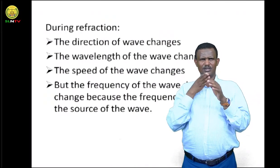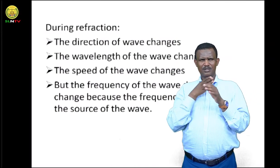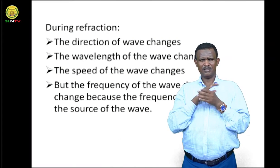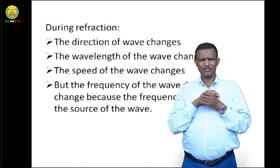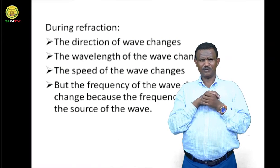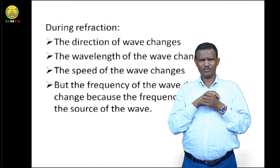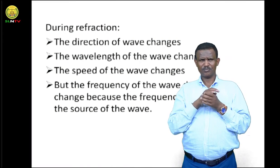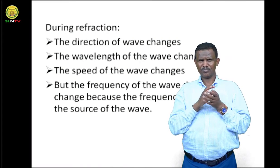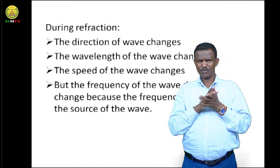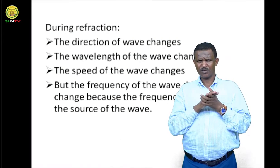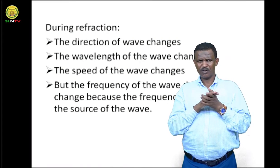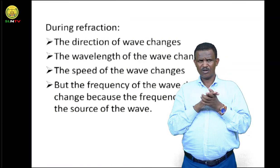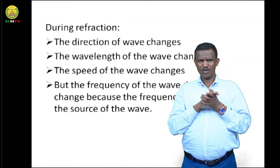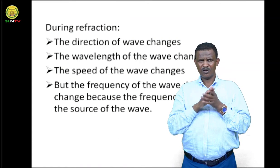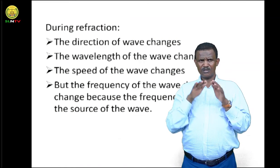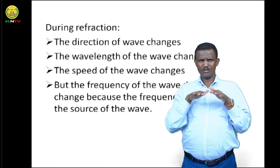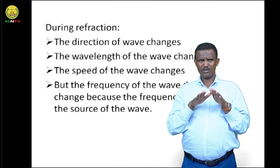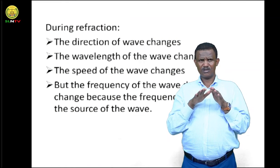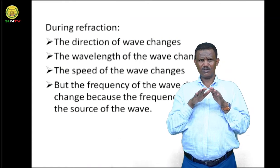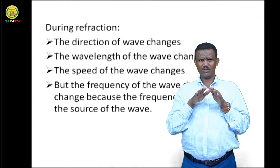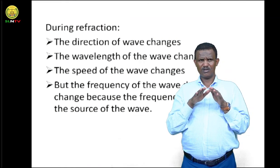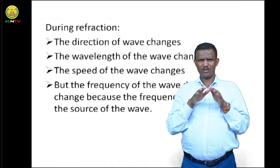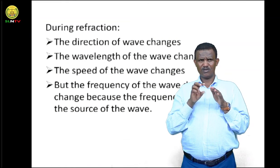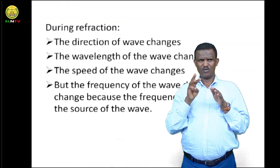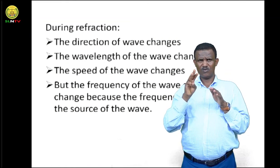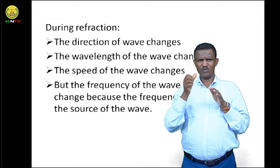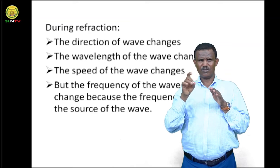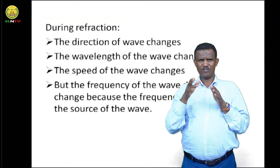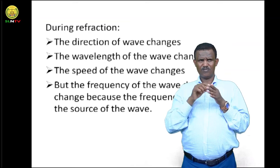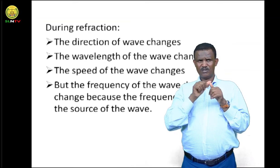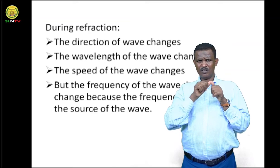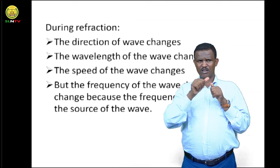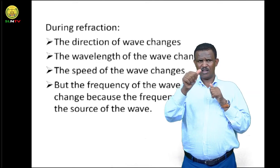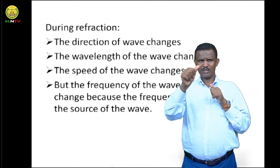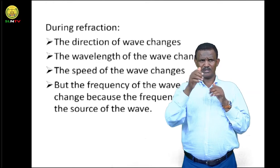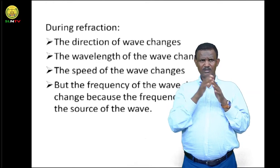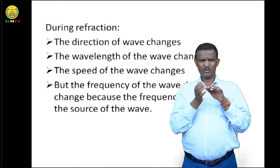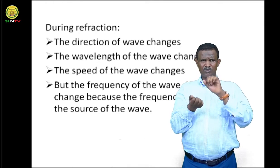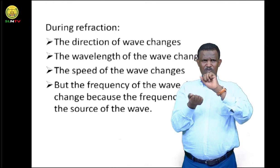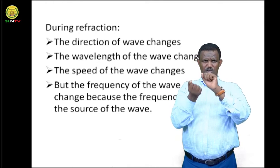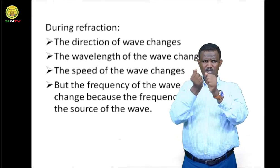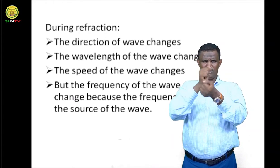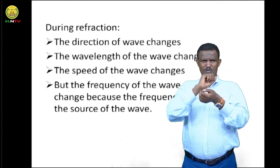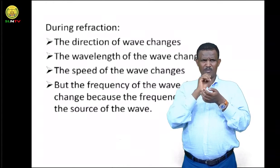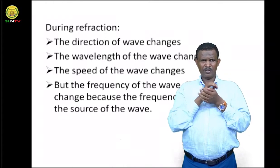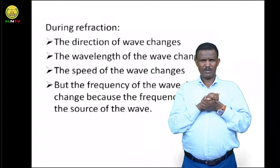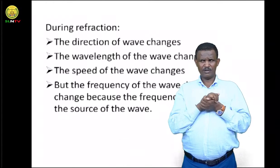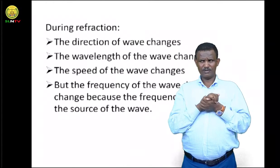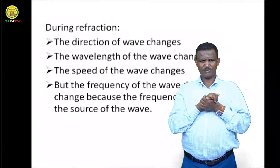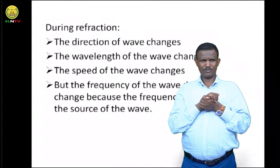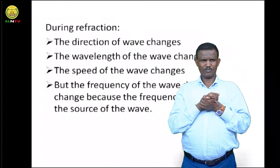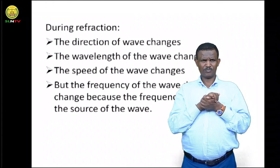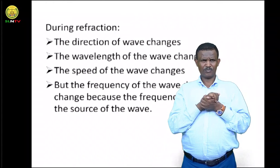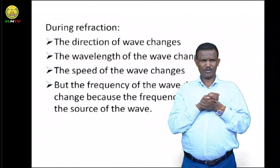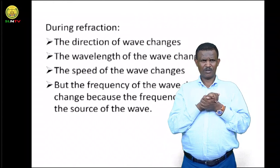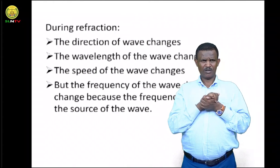laba wave length-ku isna uu isbedelayaa wave length-ku isna uu isbedelayaa weliba hadduu ka gudbayo high